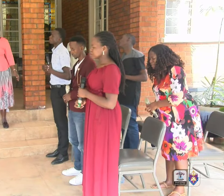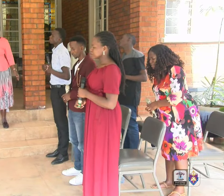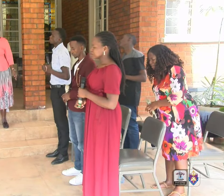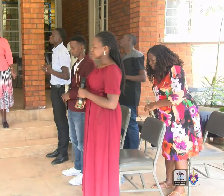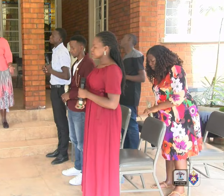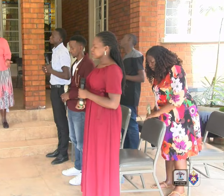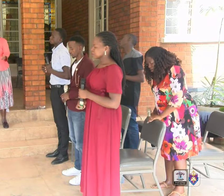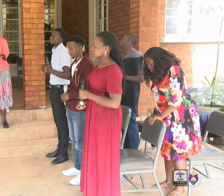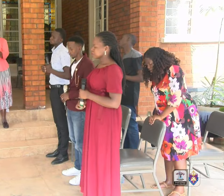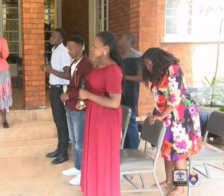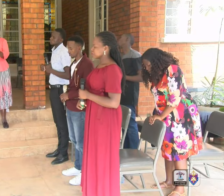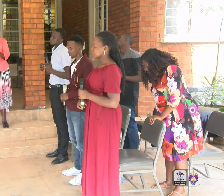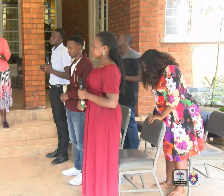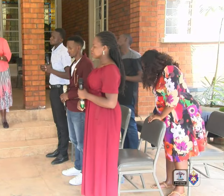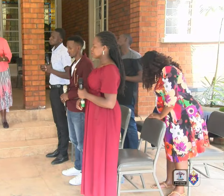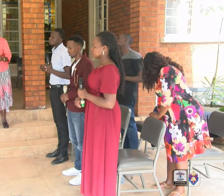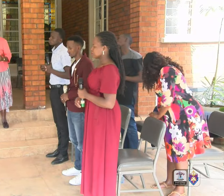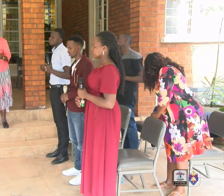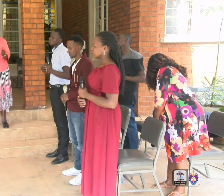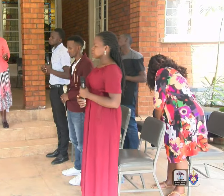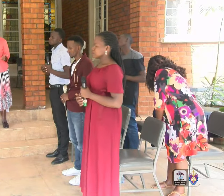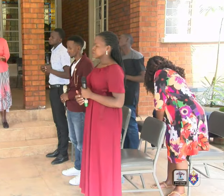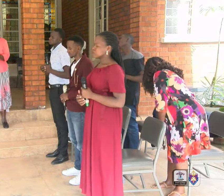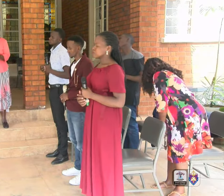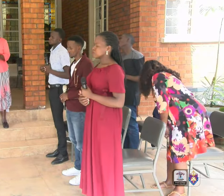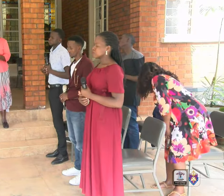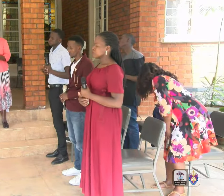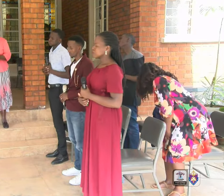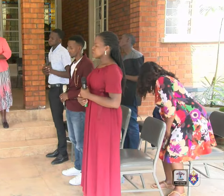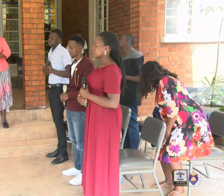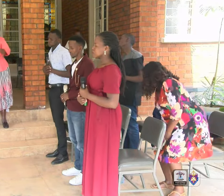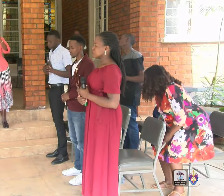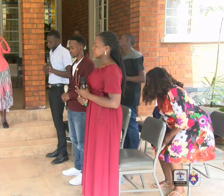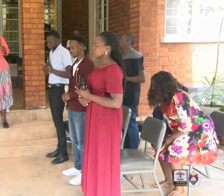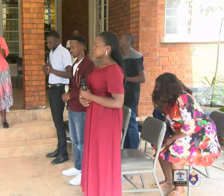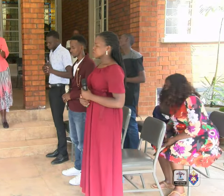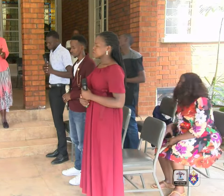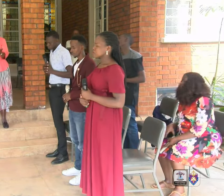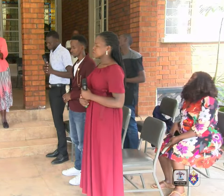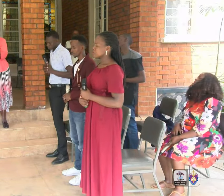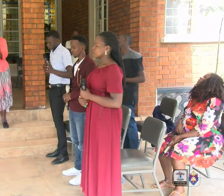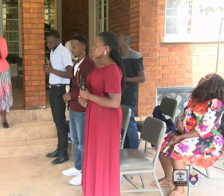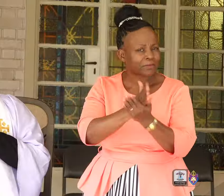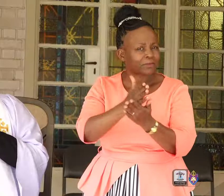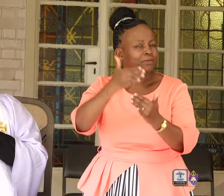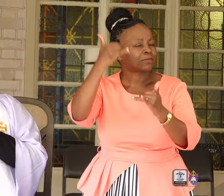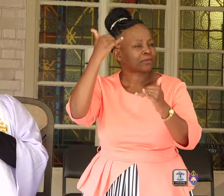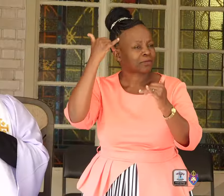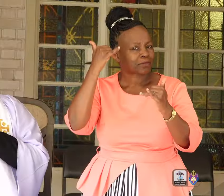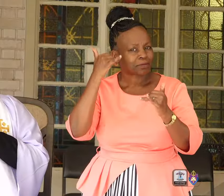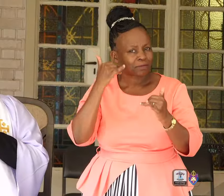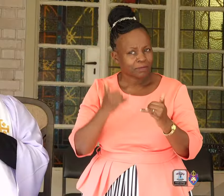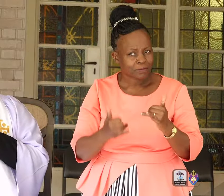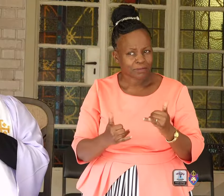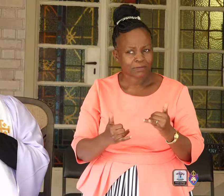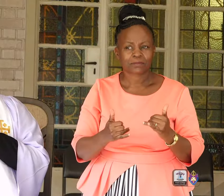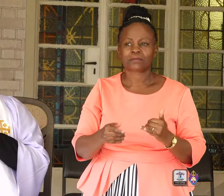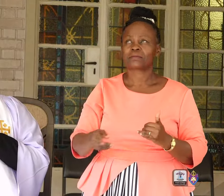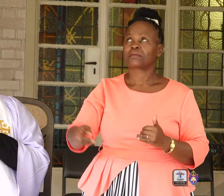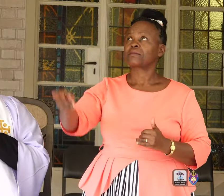Mazima agenkomeredde nga tunoonya amazima agenkomeredde tugasanga mu ggwe